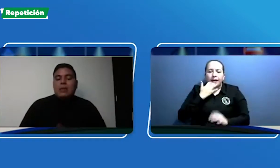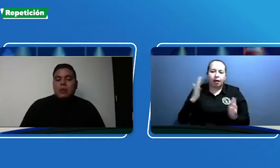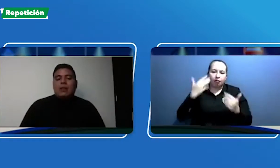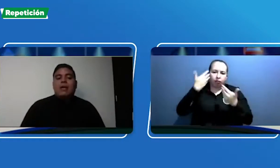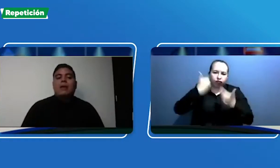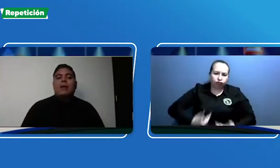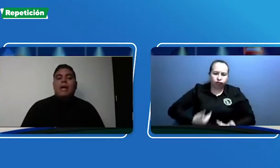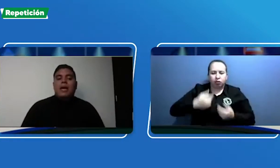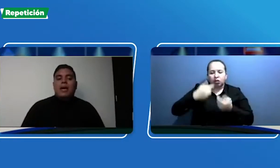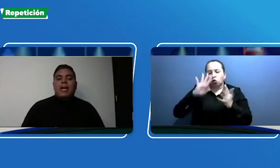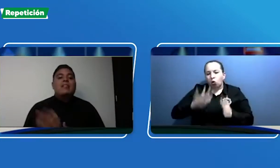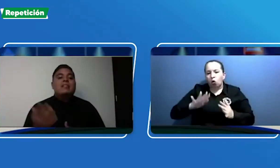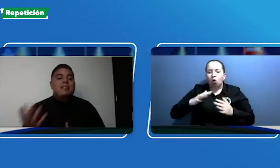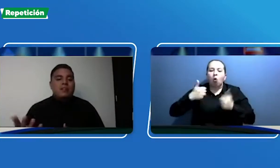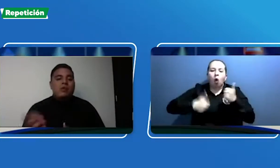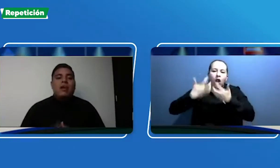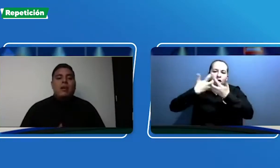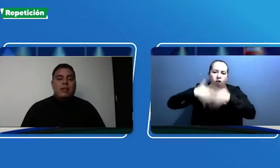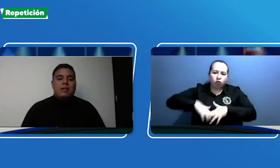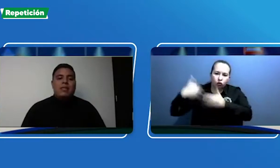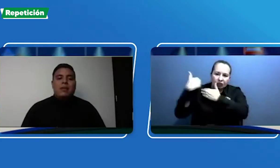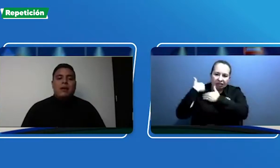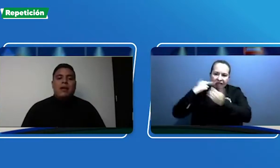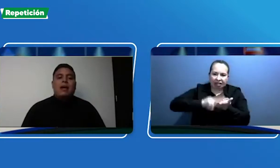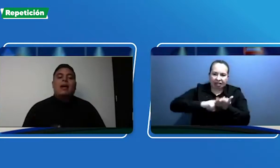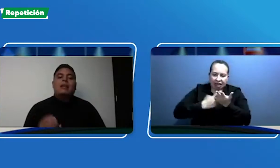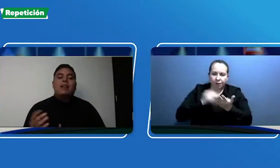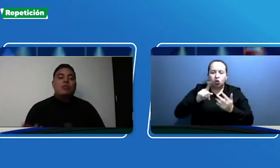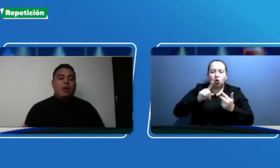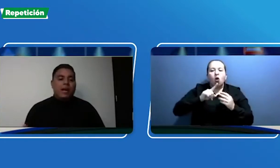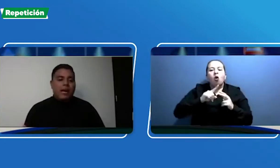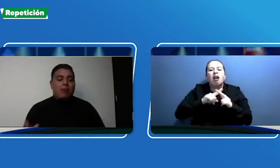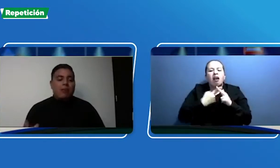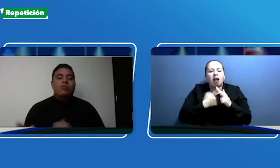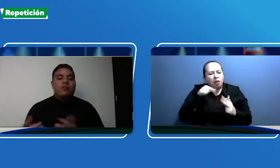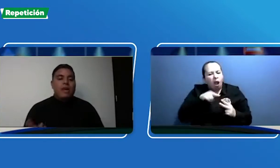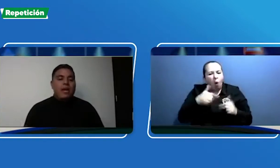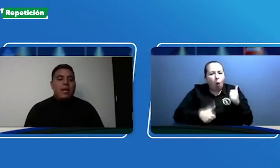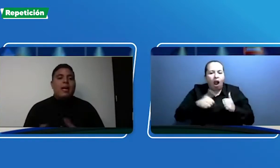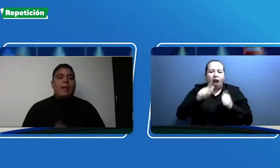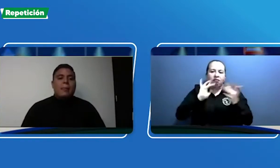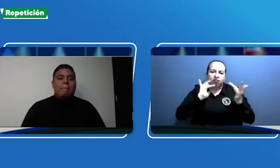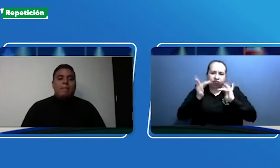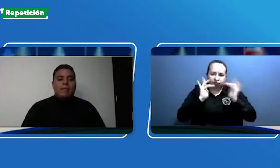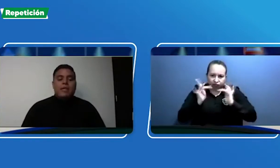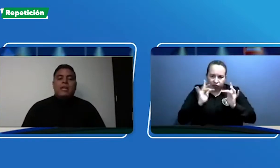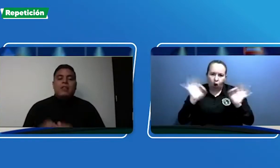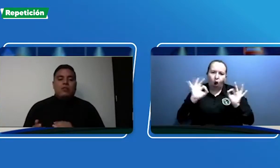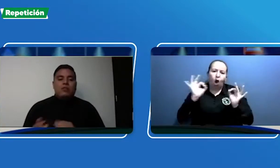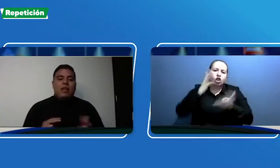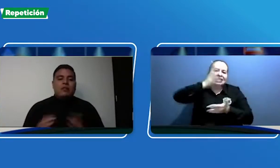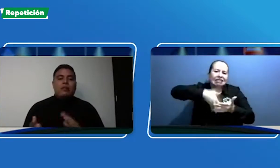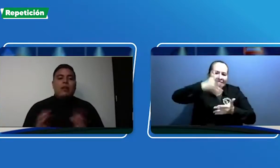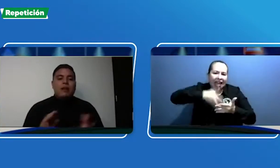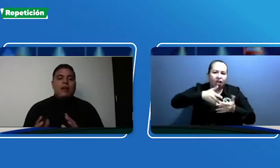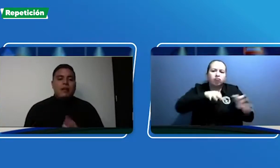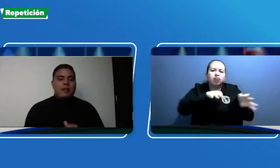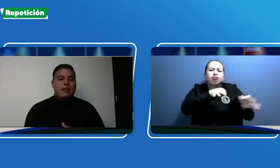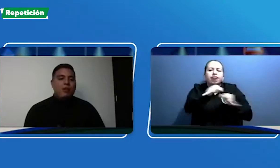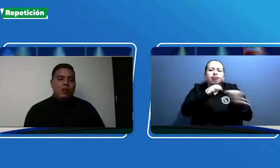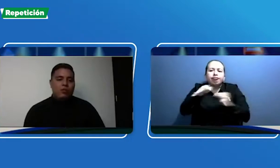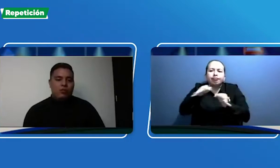intérprete que existe una herramienta llamada centro de relevo CIEL ¿sí? entonces eso era